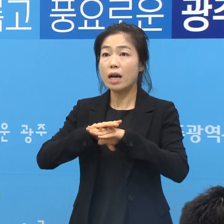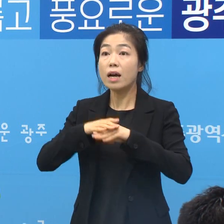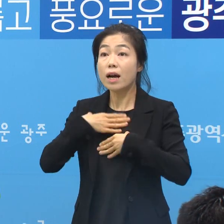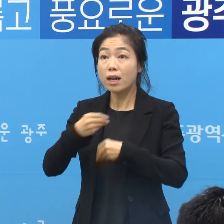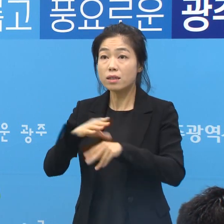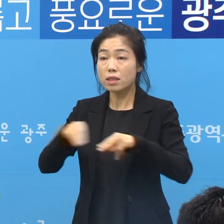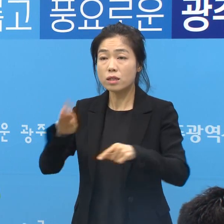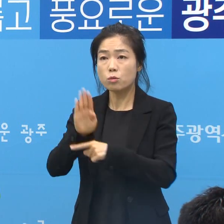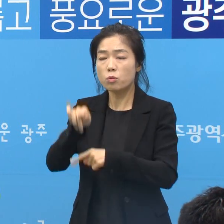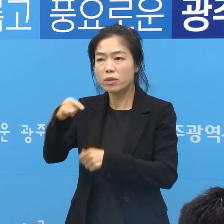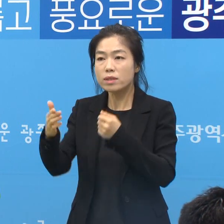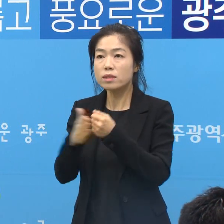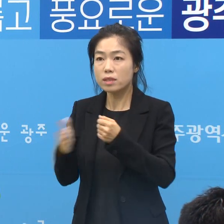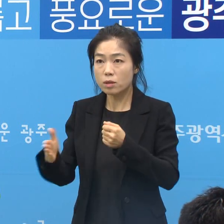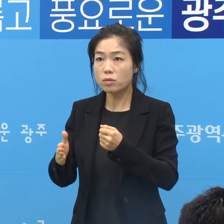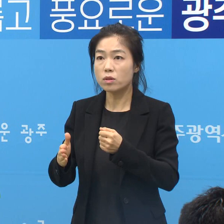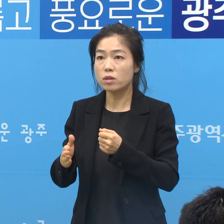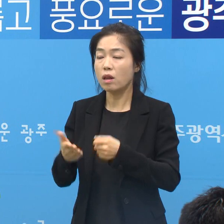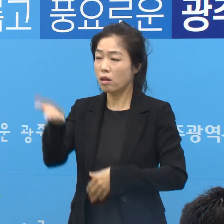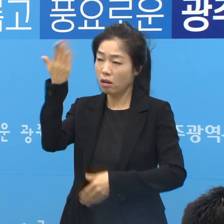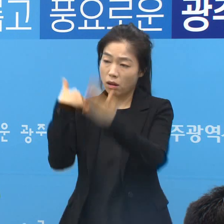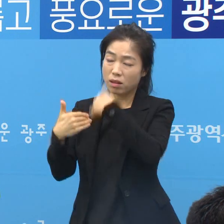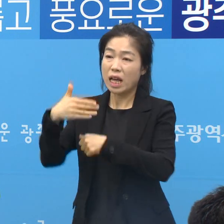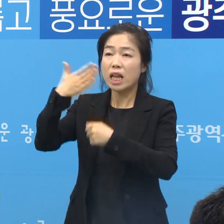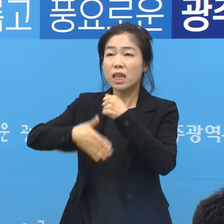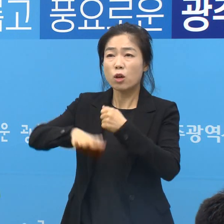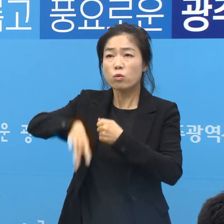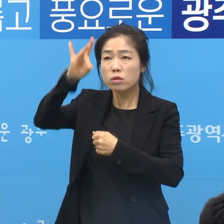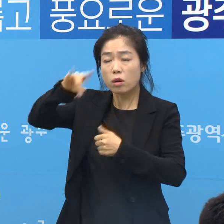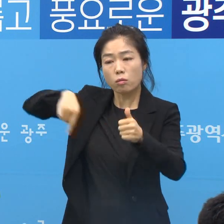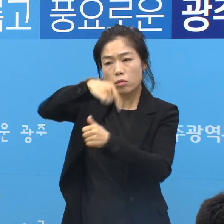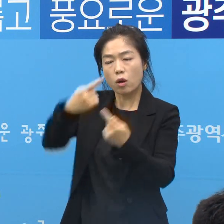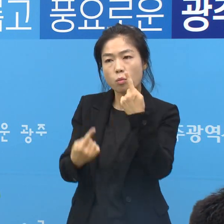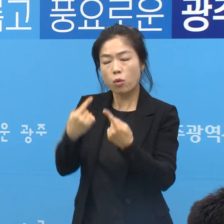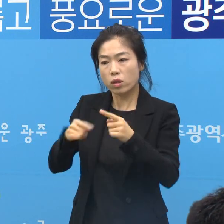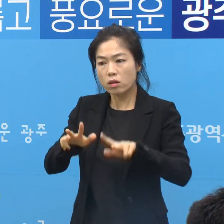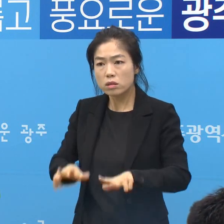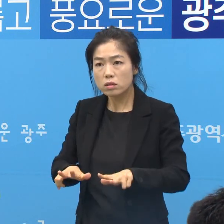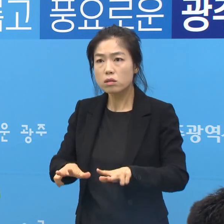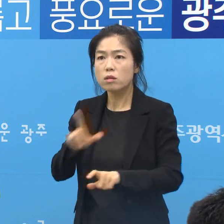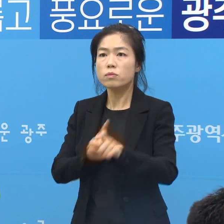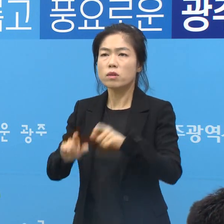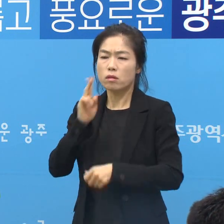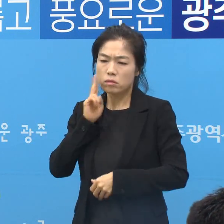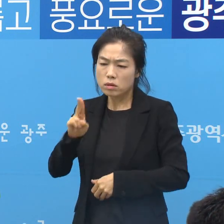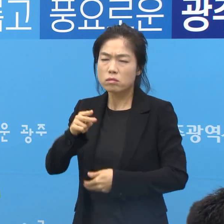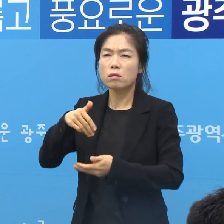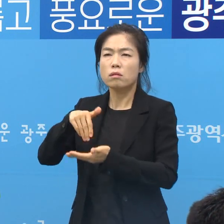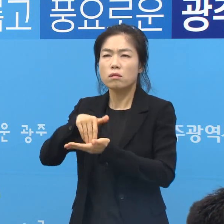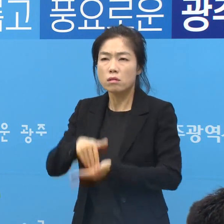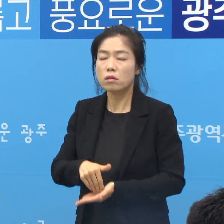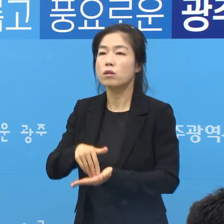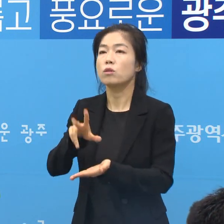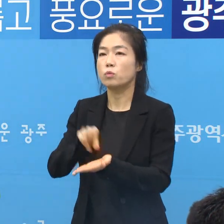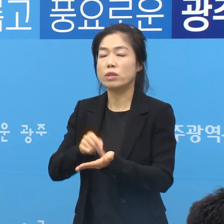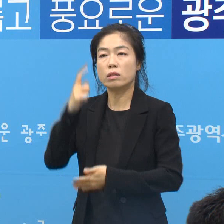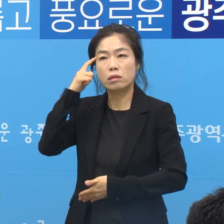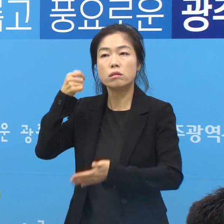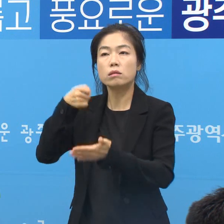중앙재난안전대책본부는 이러한 이유 때문에 과거 대구 초기 상황보다 더 심각한 측면이 있다고 판단하고